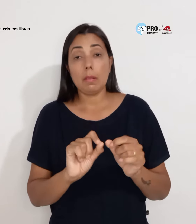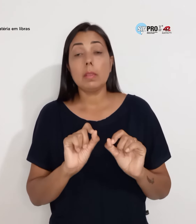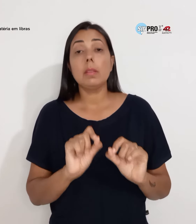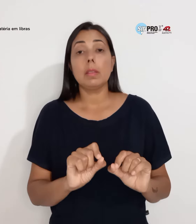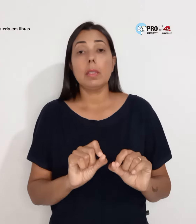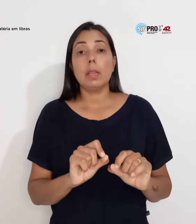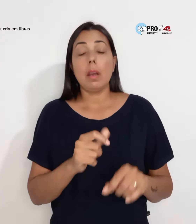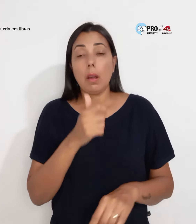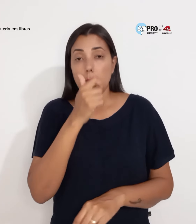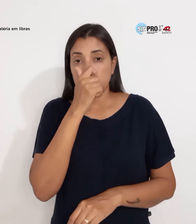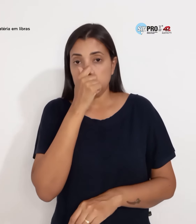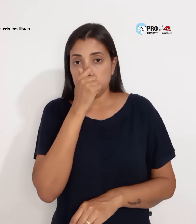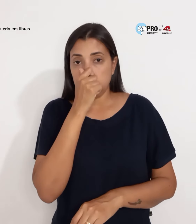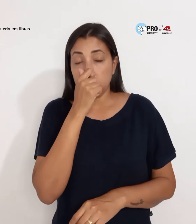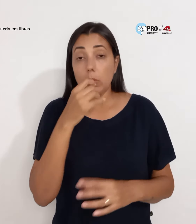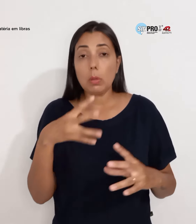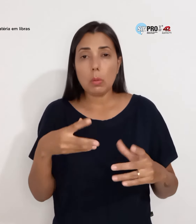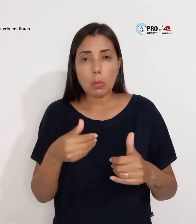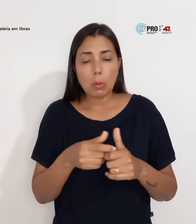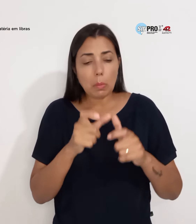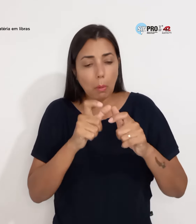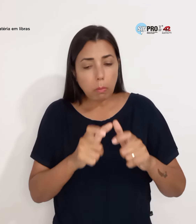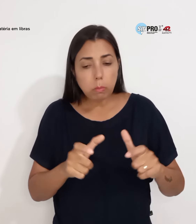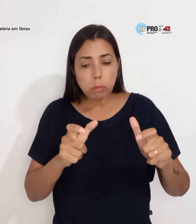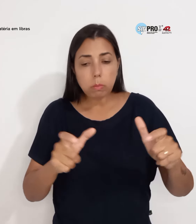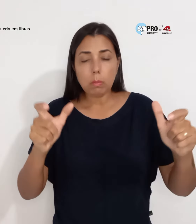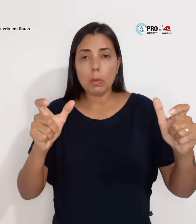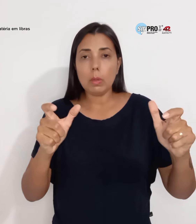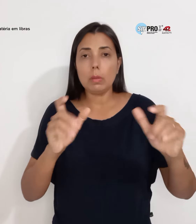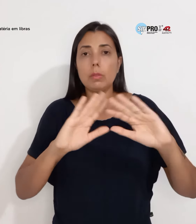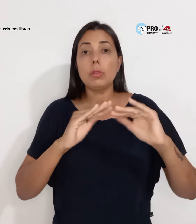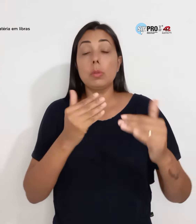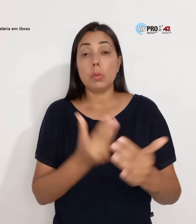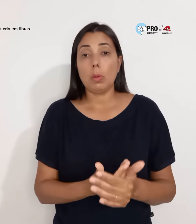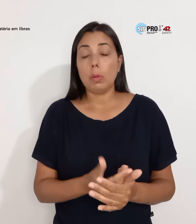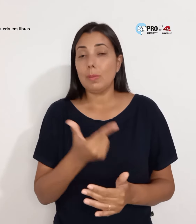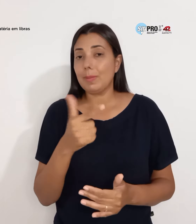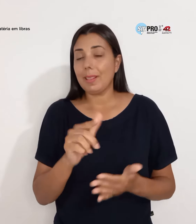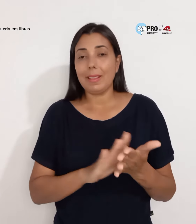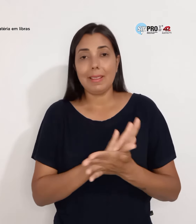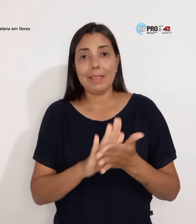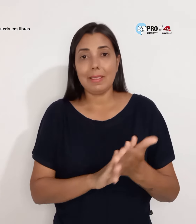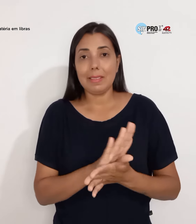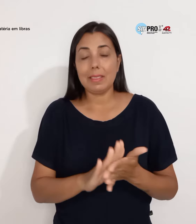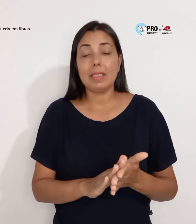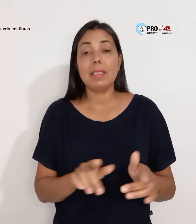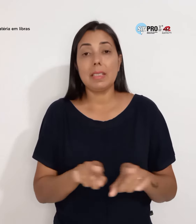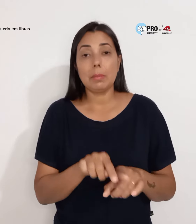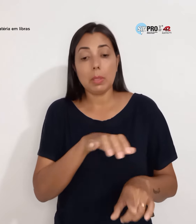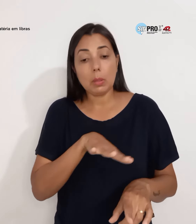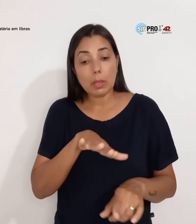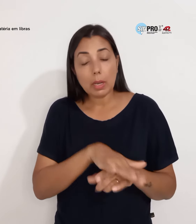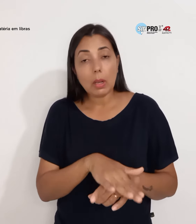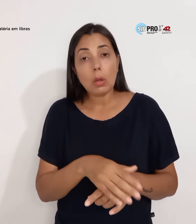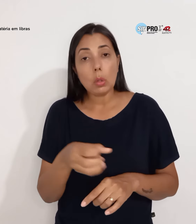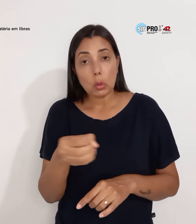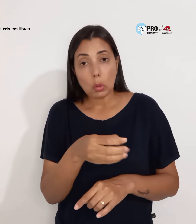fazer a superlotação com pouca ampliação de unidades escolares, inclusive em áreas novas da